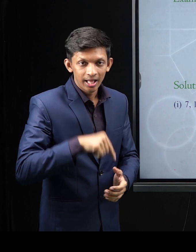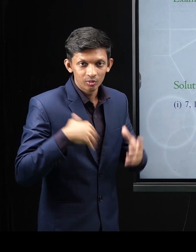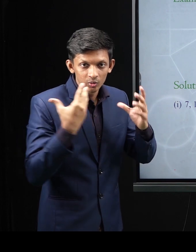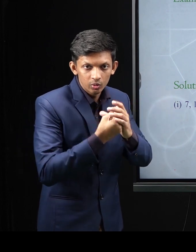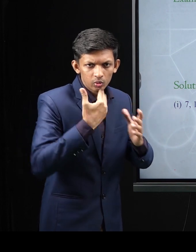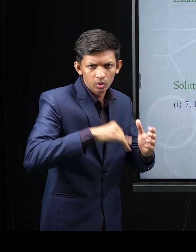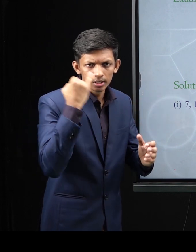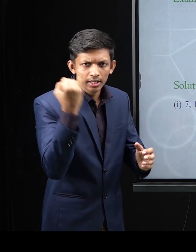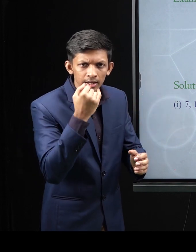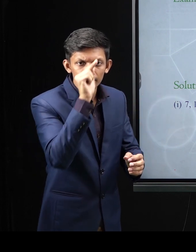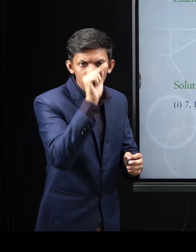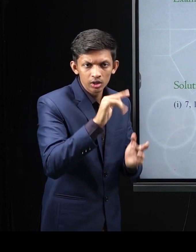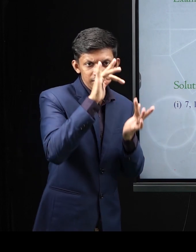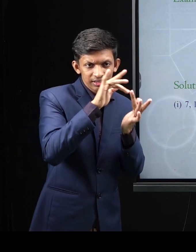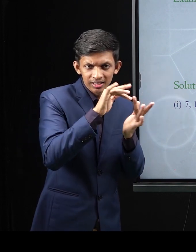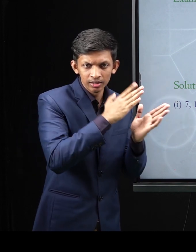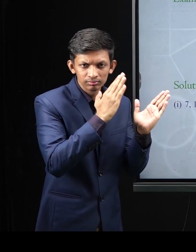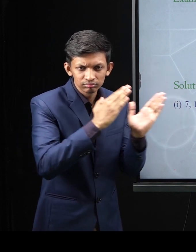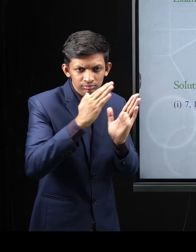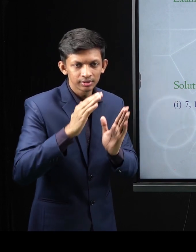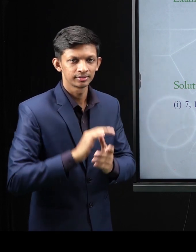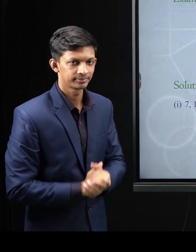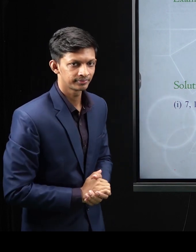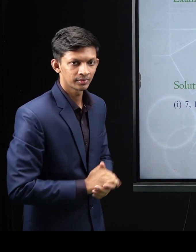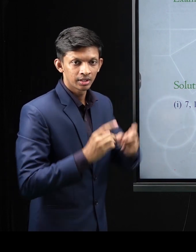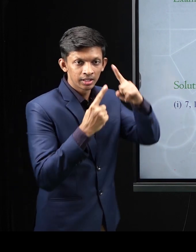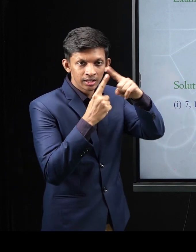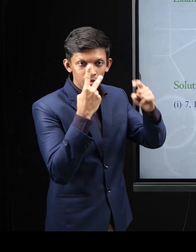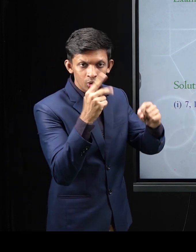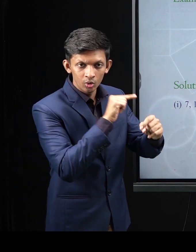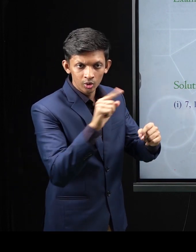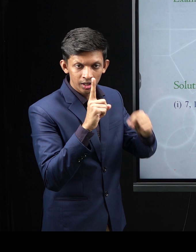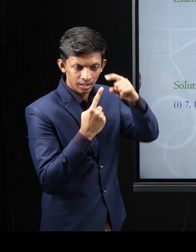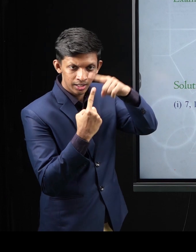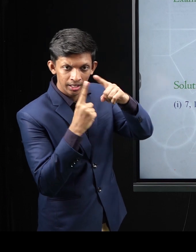T2 by T1 is equal to 14 by 7 is equal to 2.